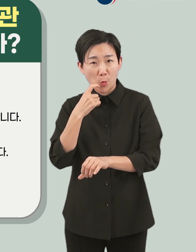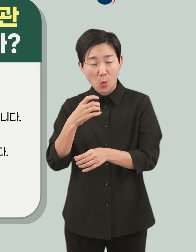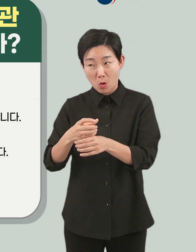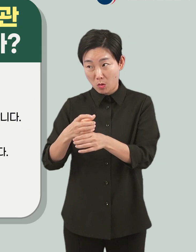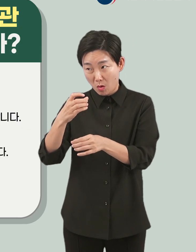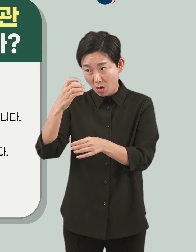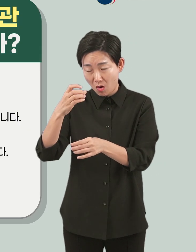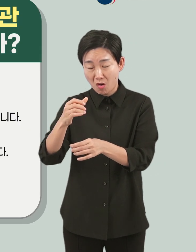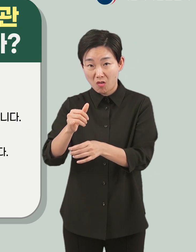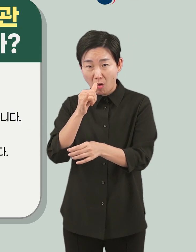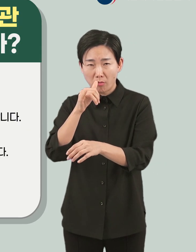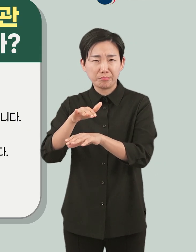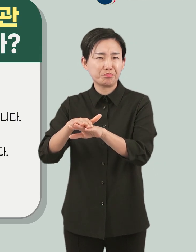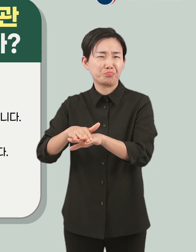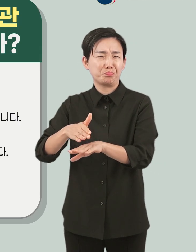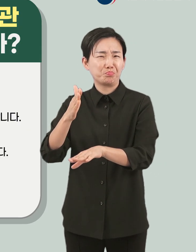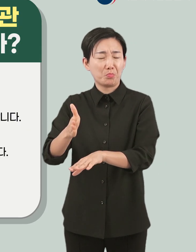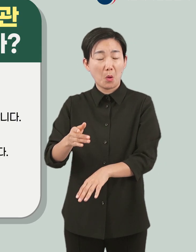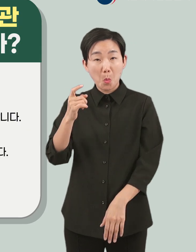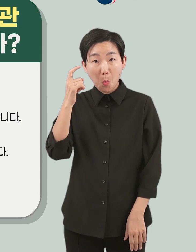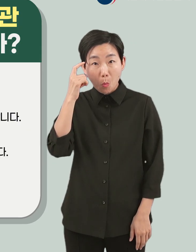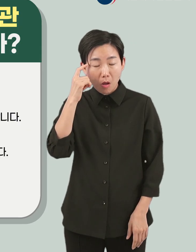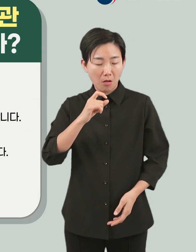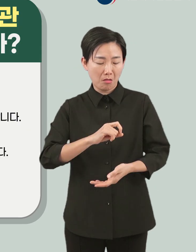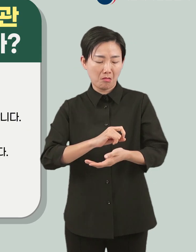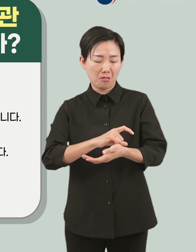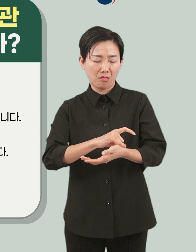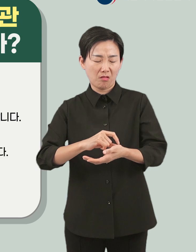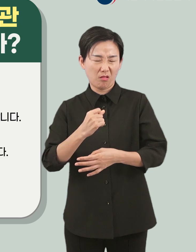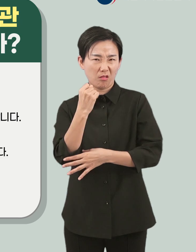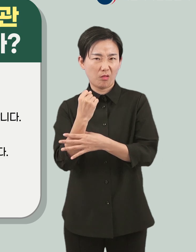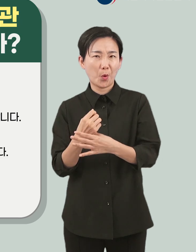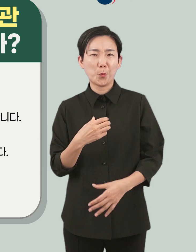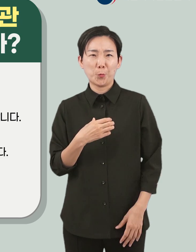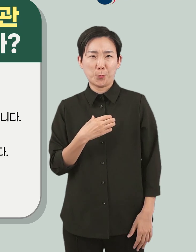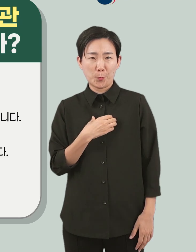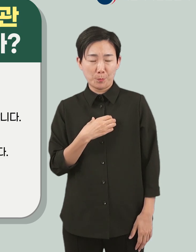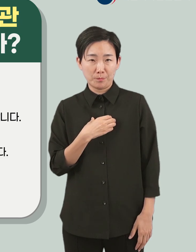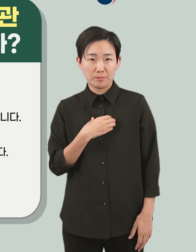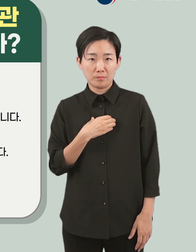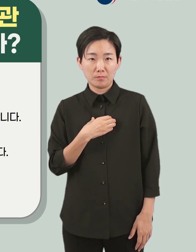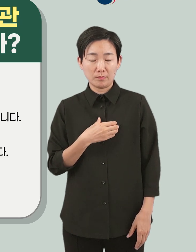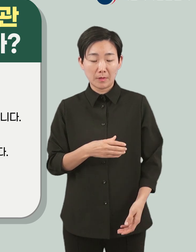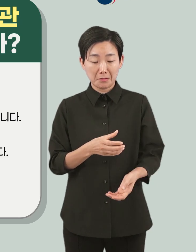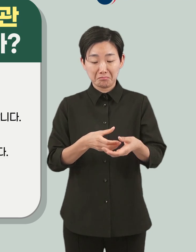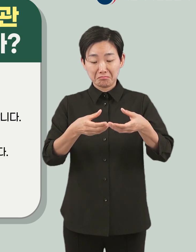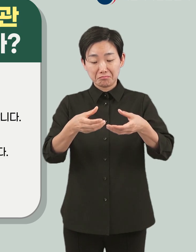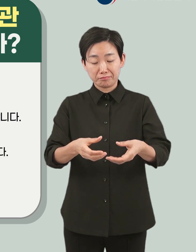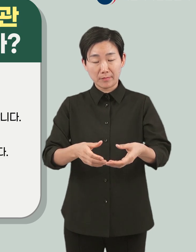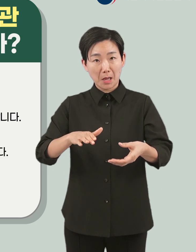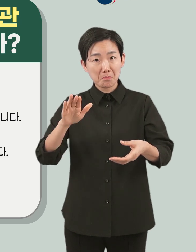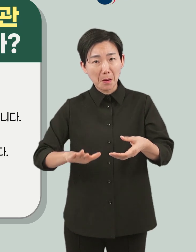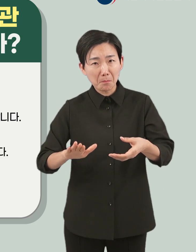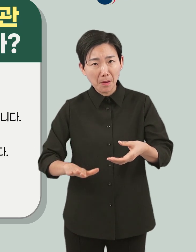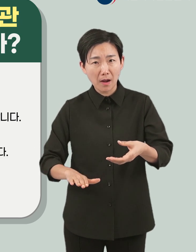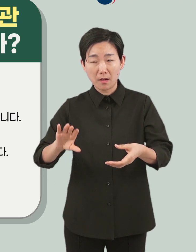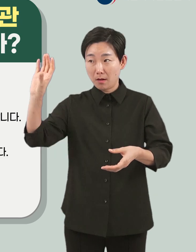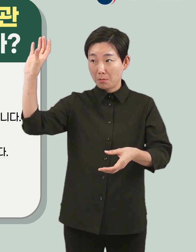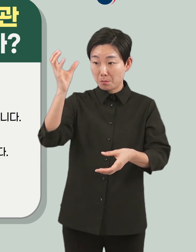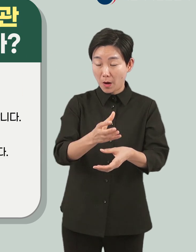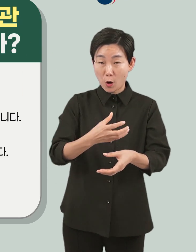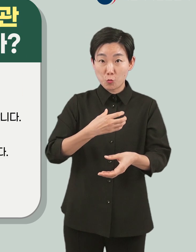곳, 먼지가 많은 곳, 표백제와 같은 식성 가스가 있는 곳에 보관하지 않아야 합니다.